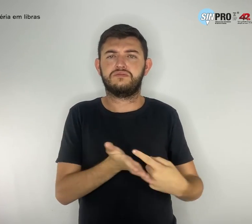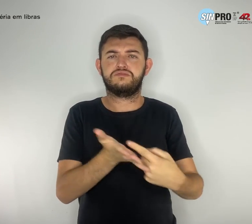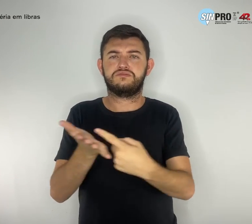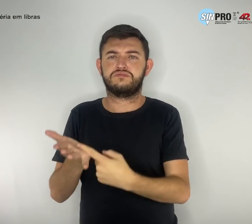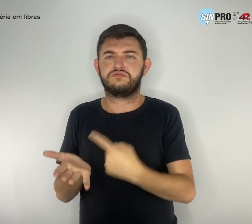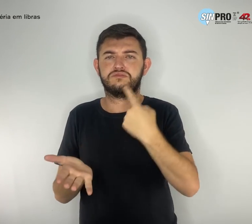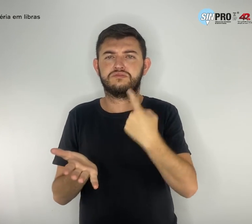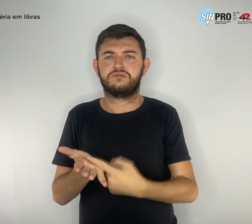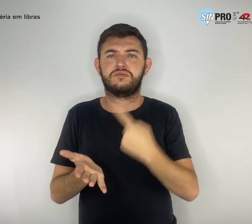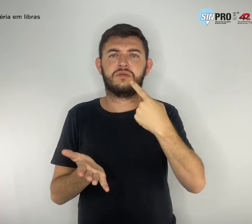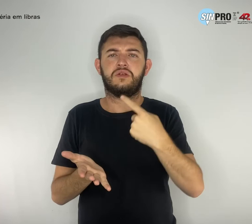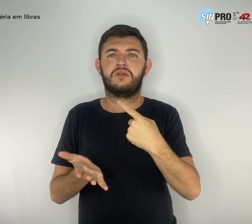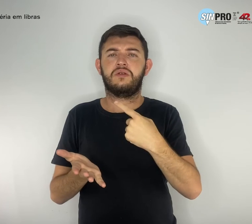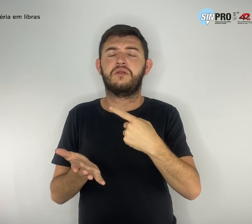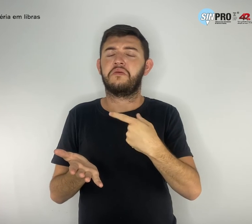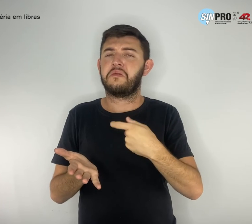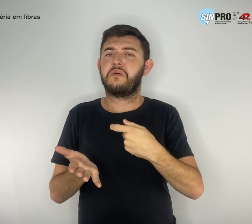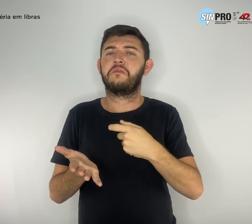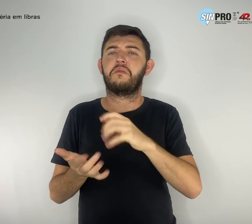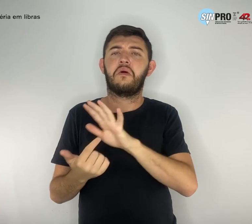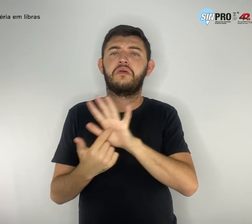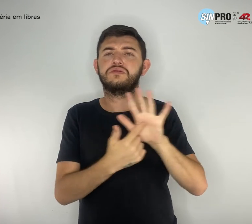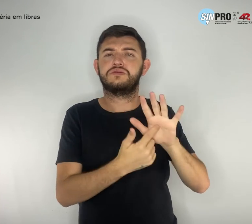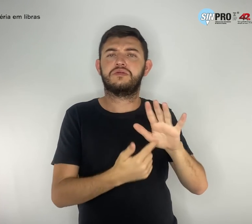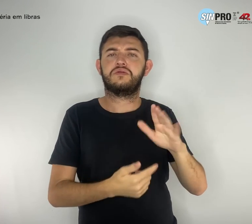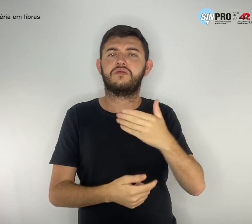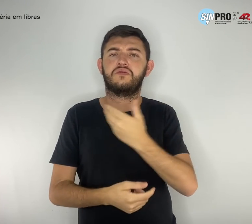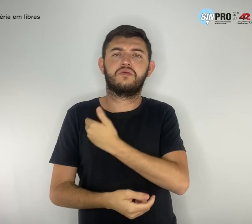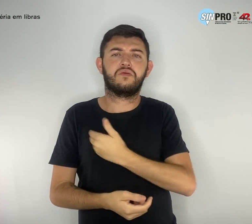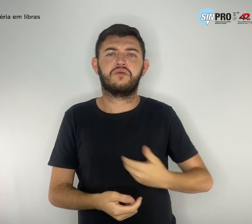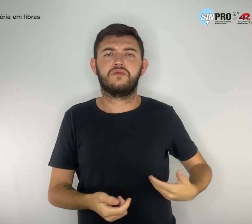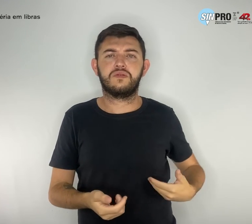a obrigatoriedade do poder público em garantir